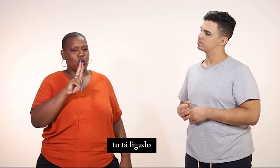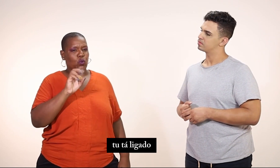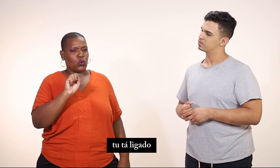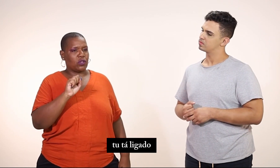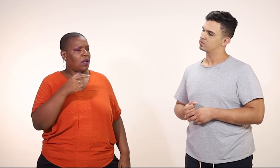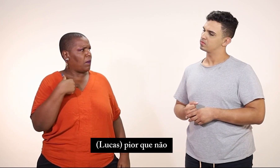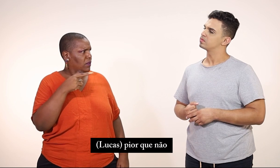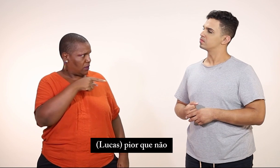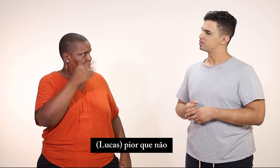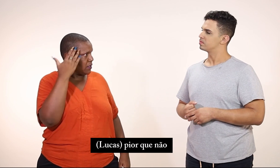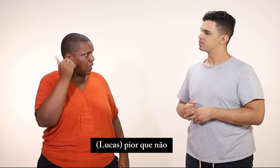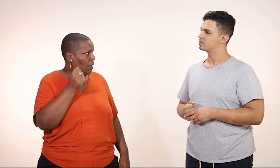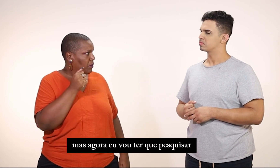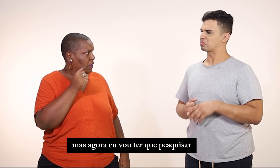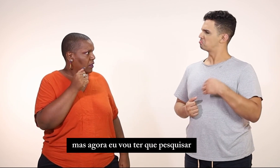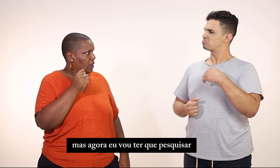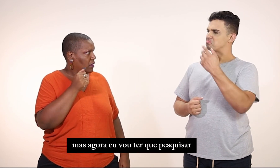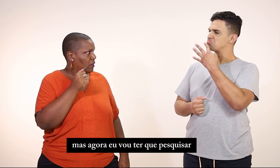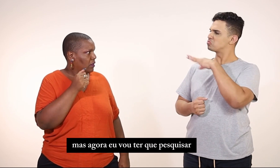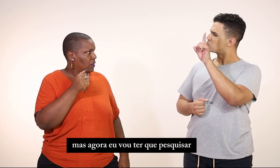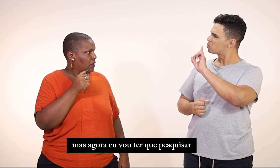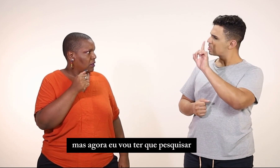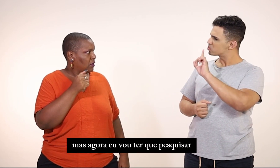ligado? Pior que não, mas agora eu vou ter que pesquisar.